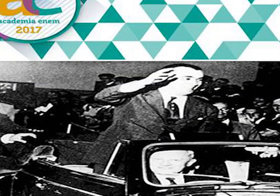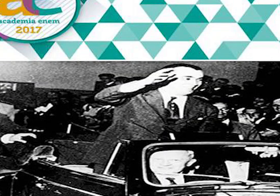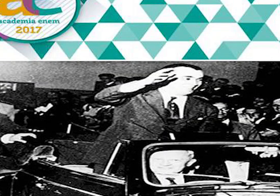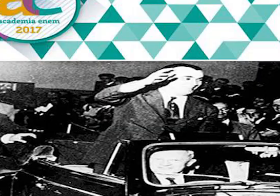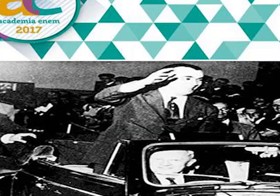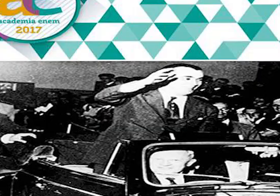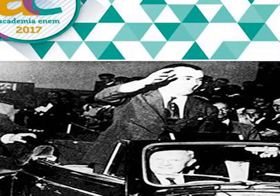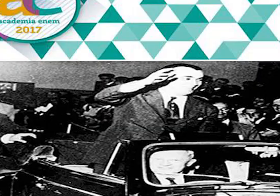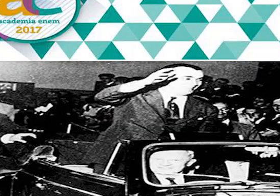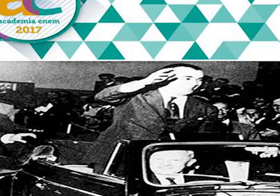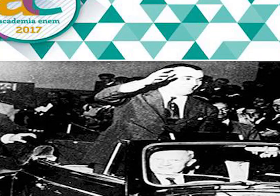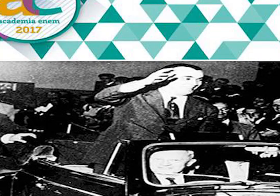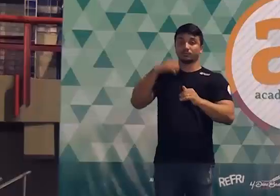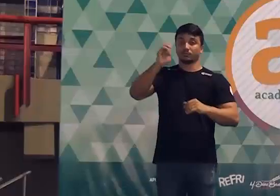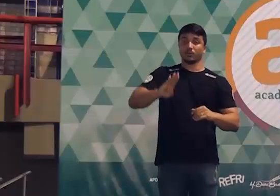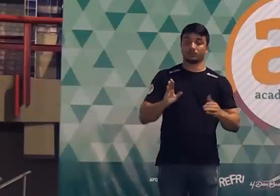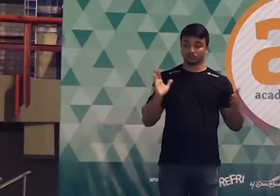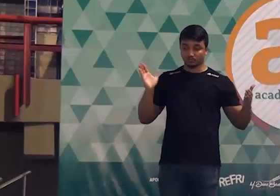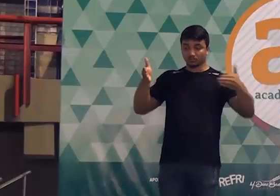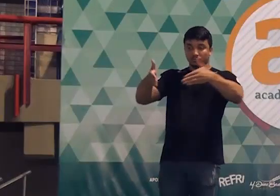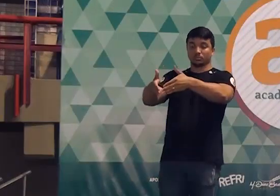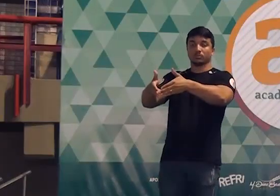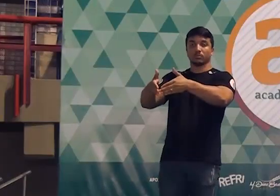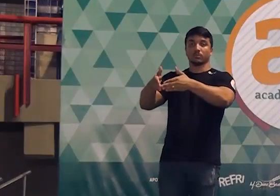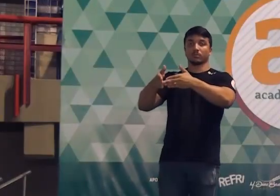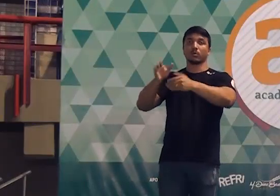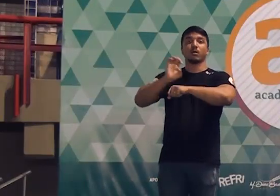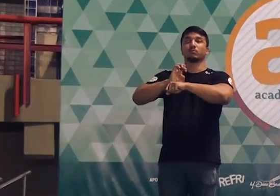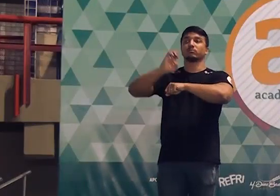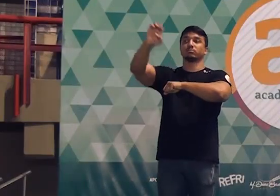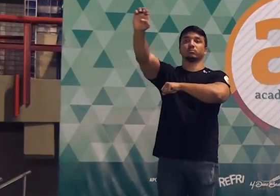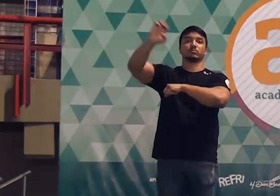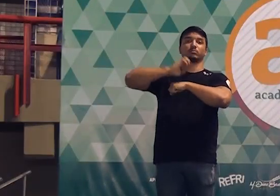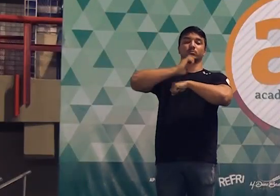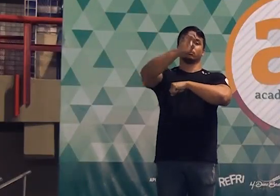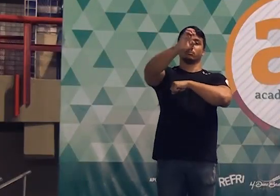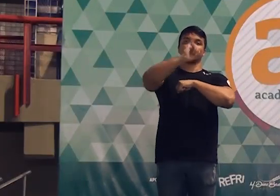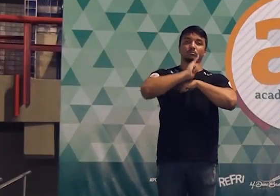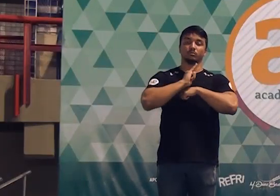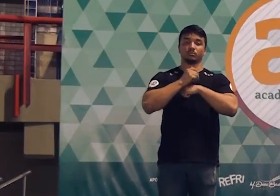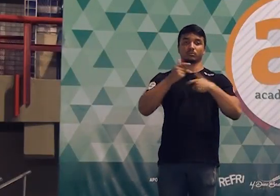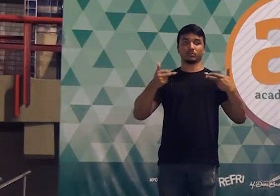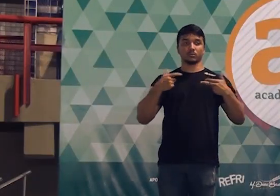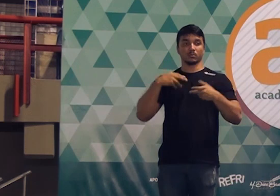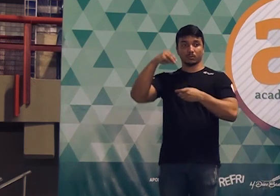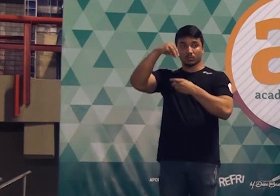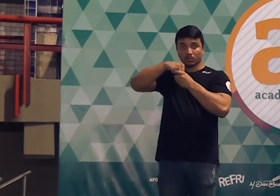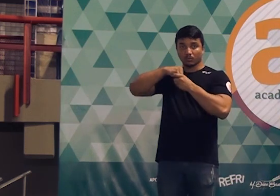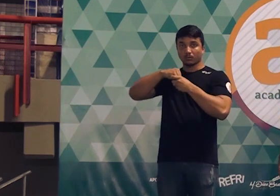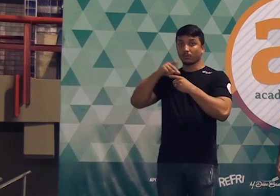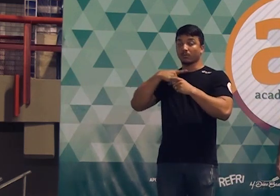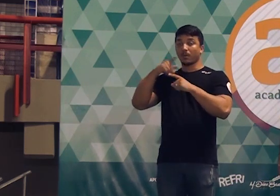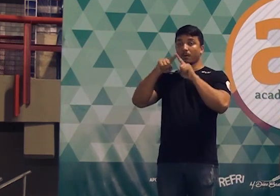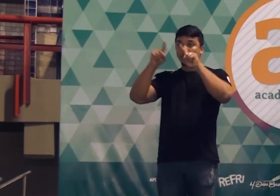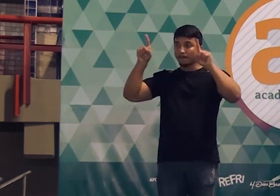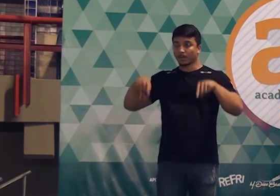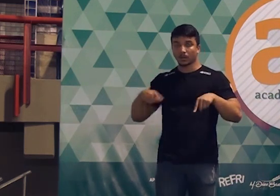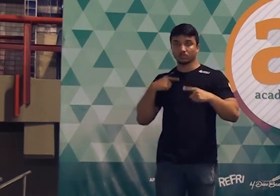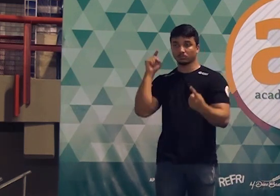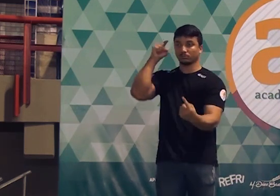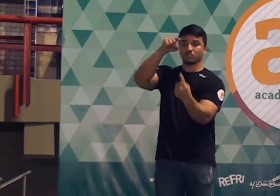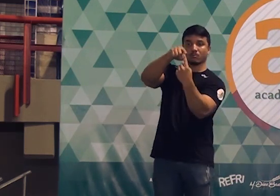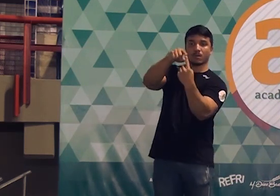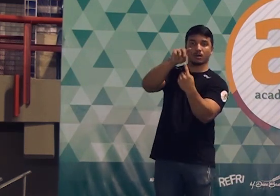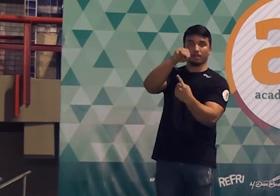agora ele voltou o Brasil para onde? Mercado externo. Mexeu no interior do Brasil? Plano de